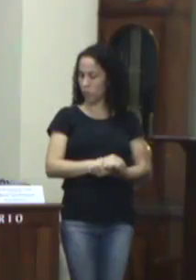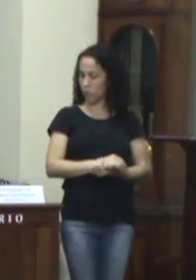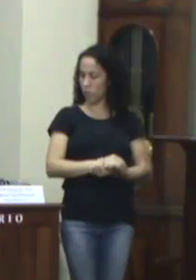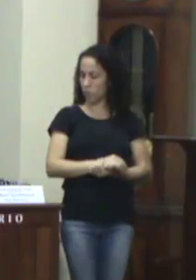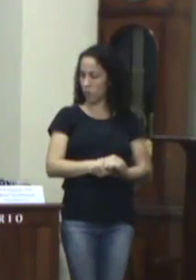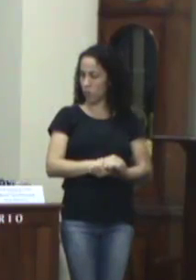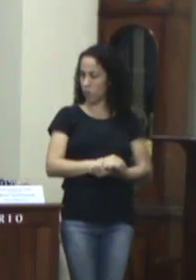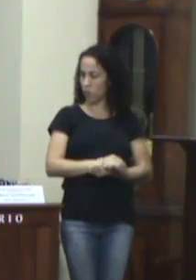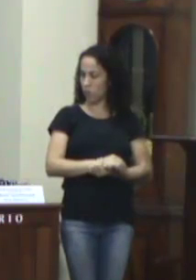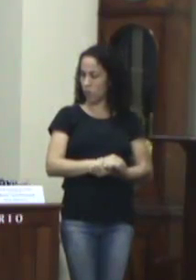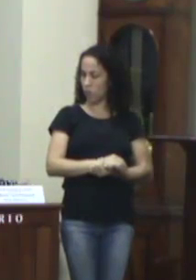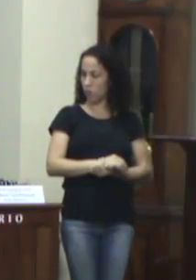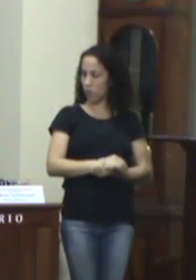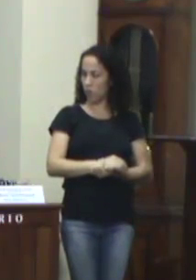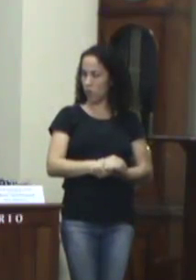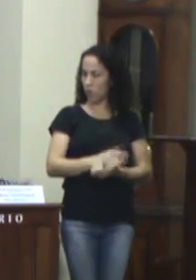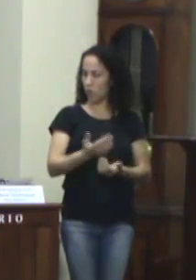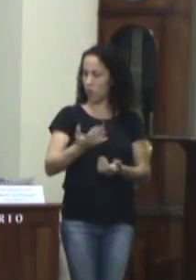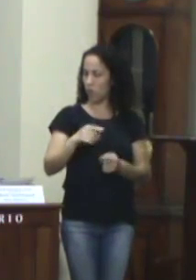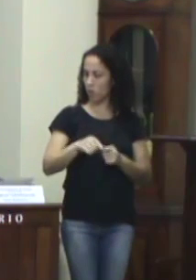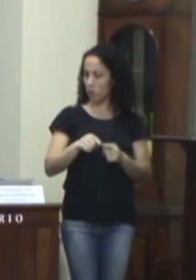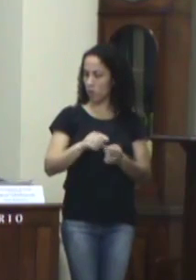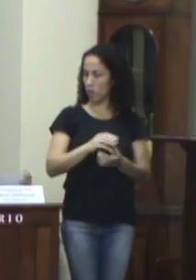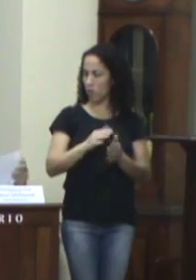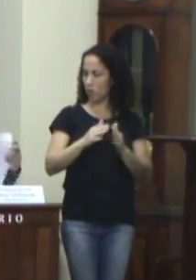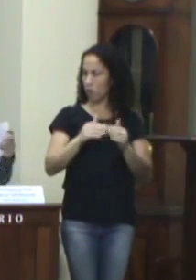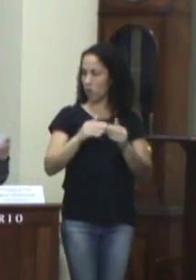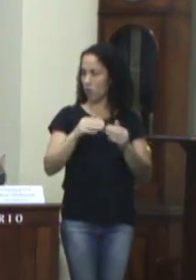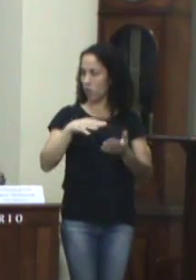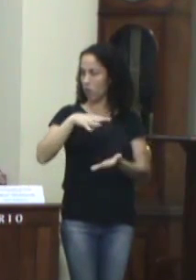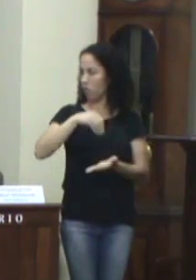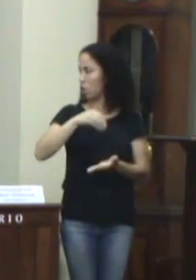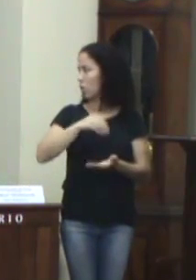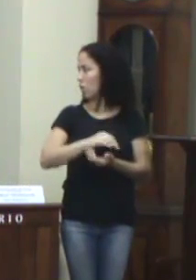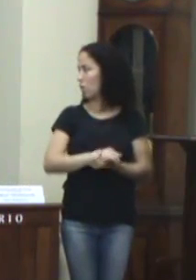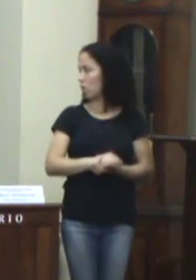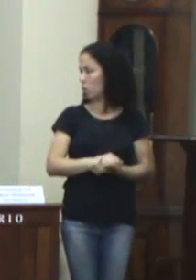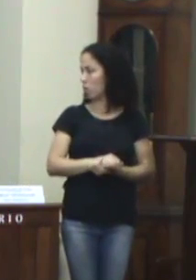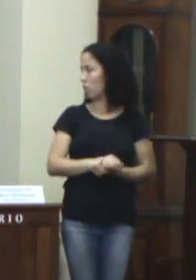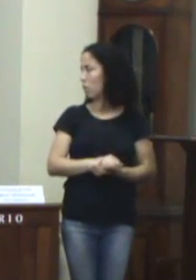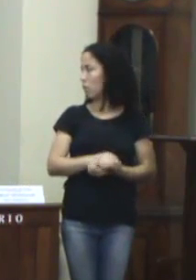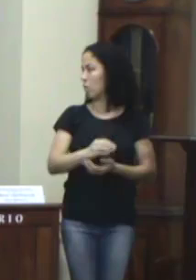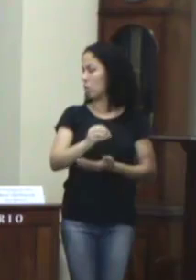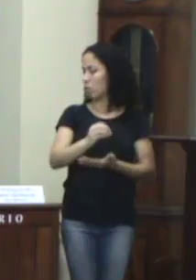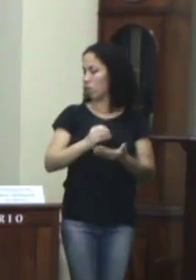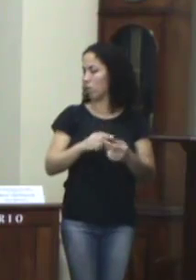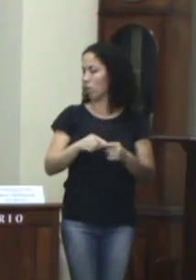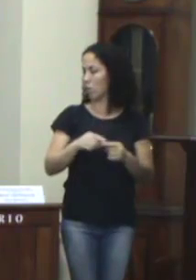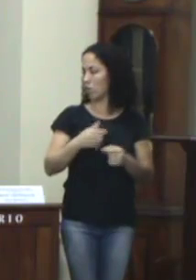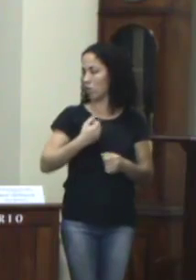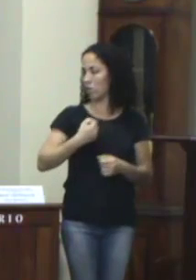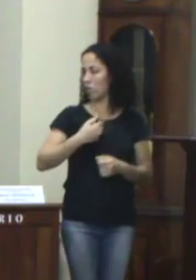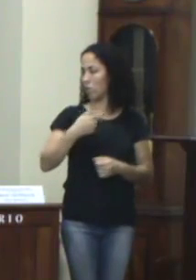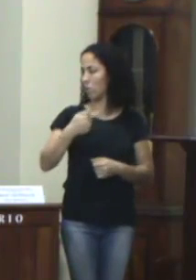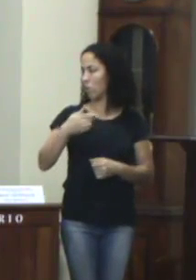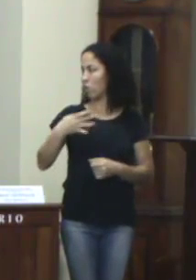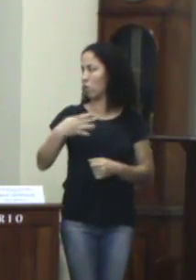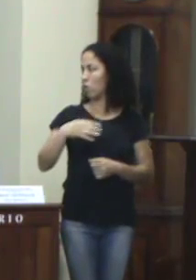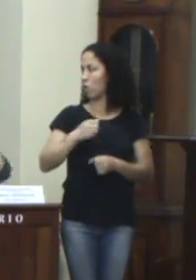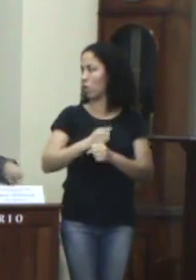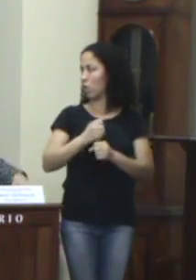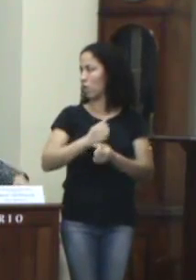Presidente da ordem, eu queria estar pedindo uma cópia desse ofício